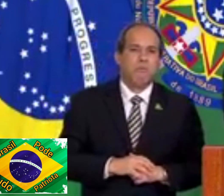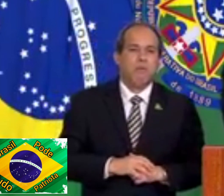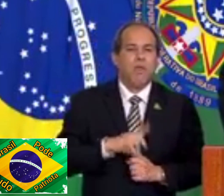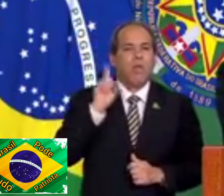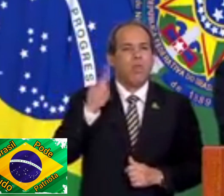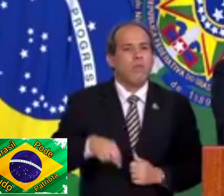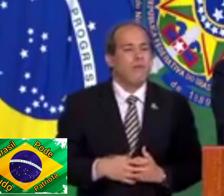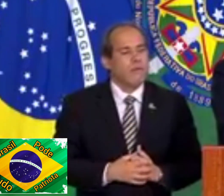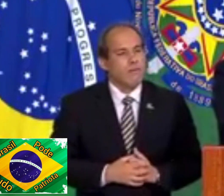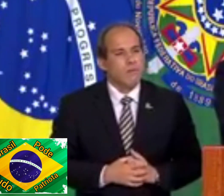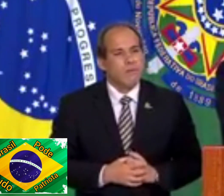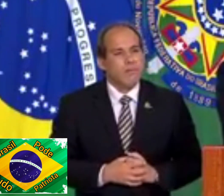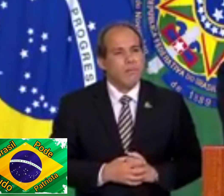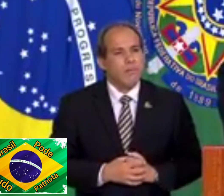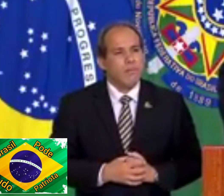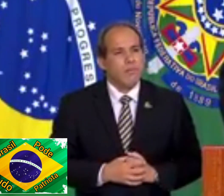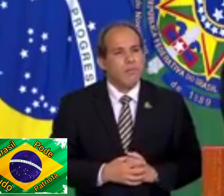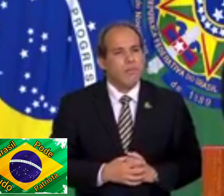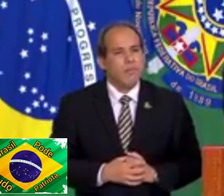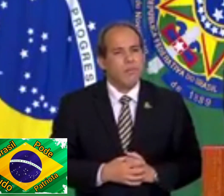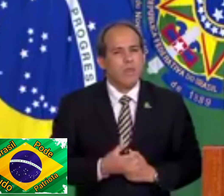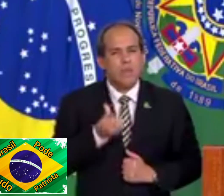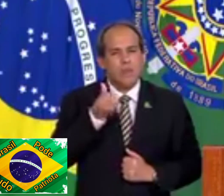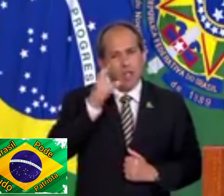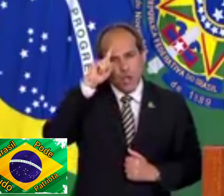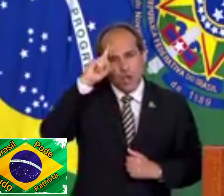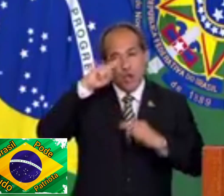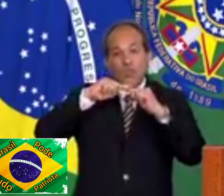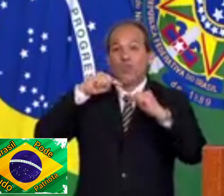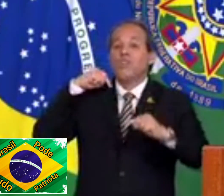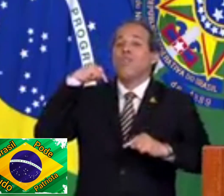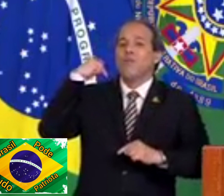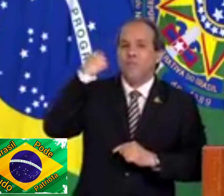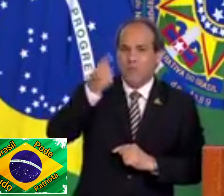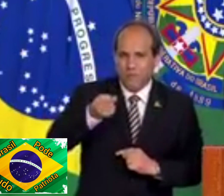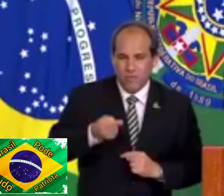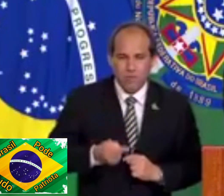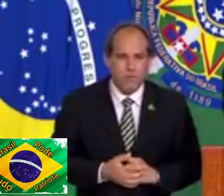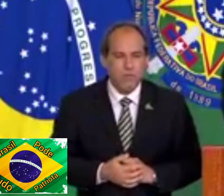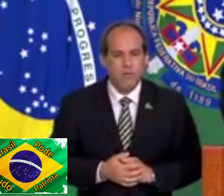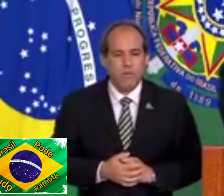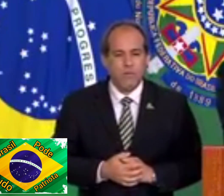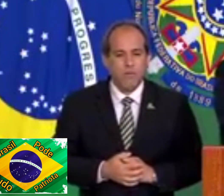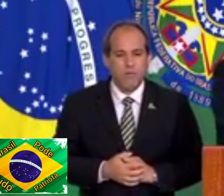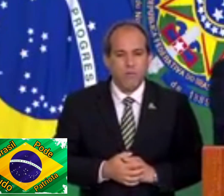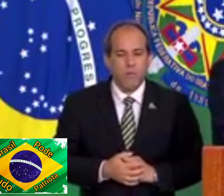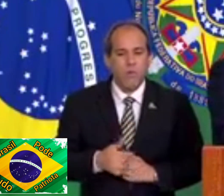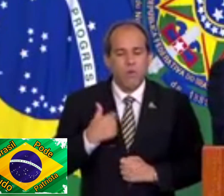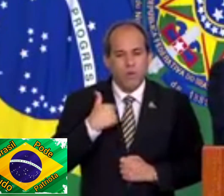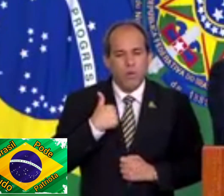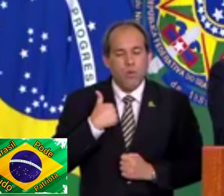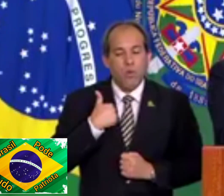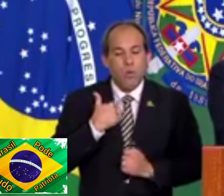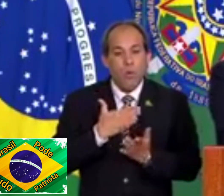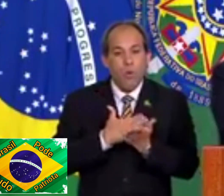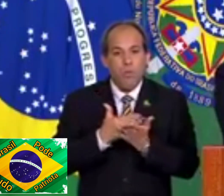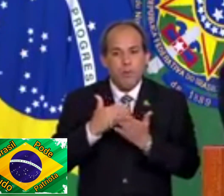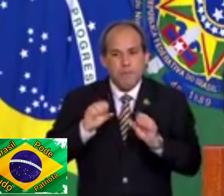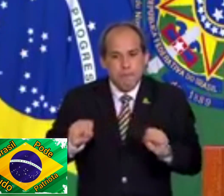foi 6 dias depois. Eu estava começando a me